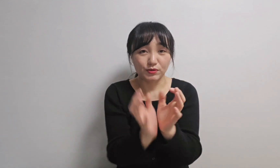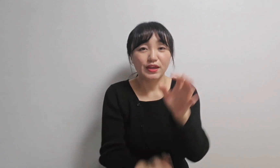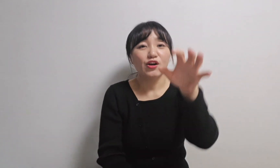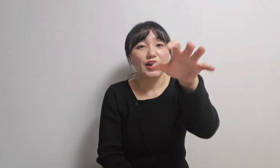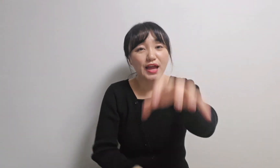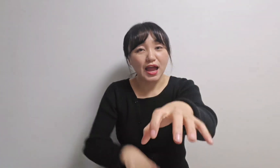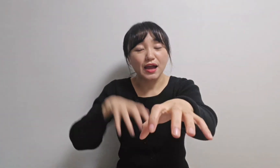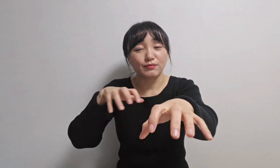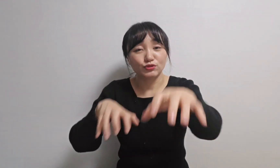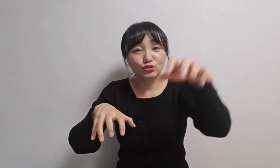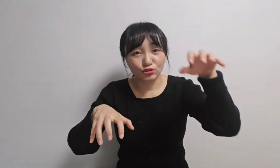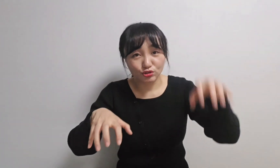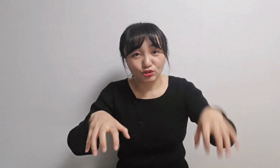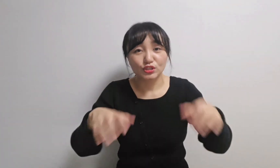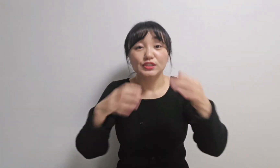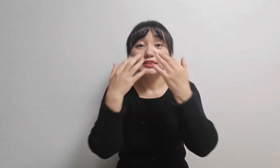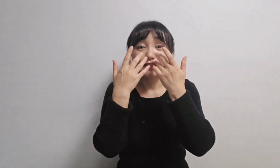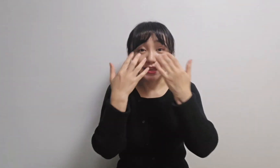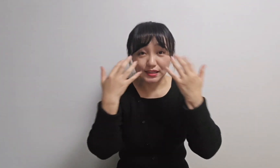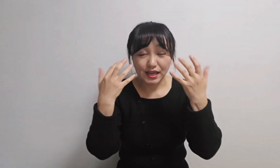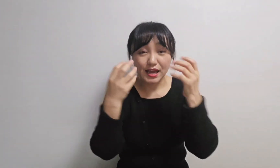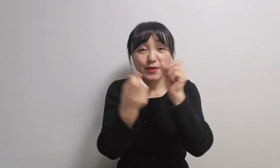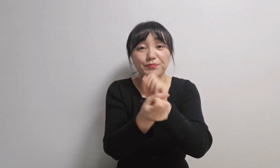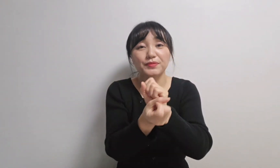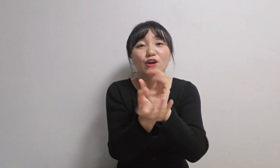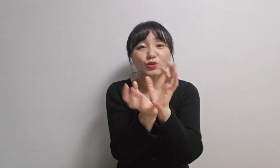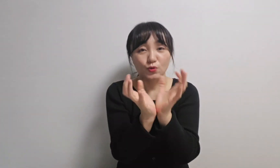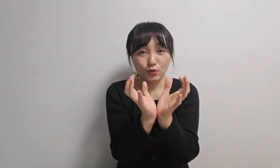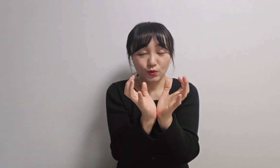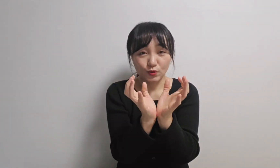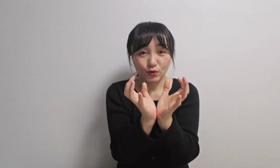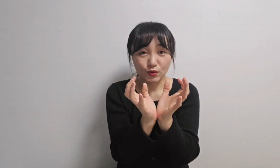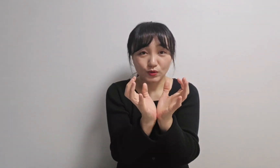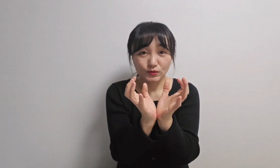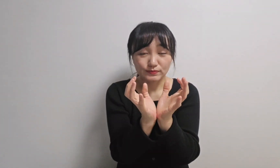해볼게요. 아무 데나 피어도.